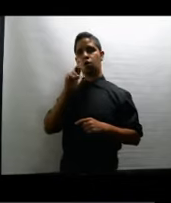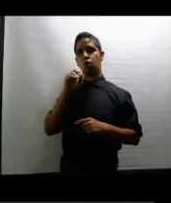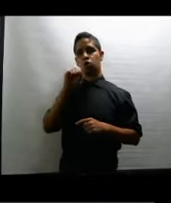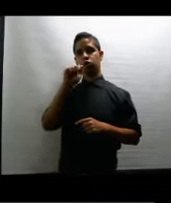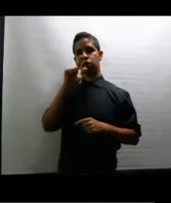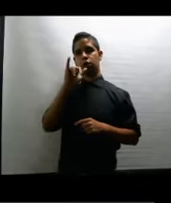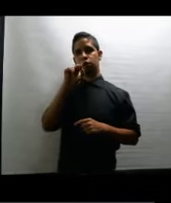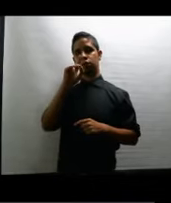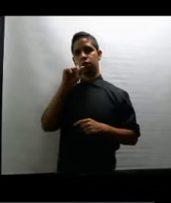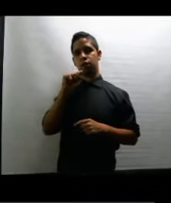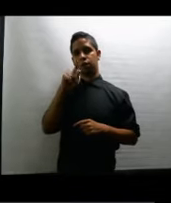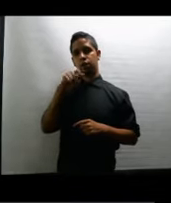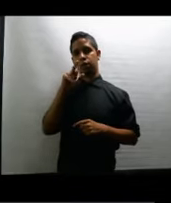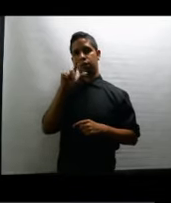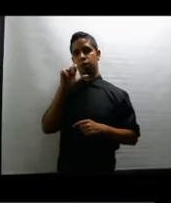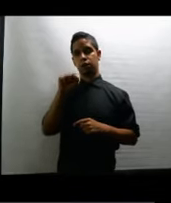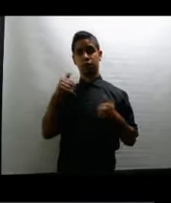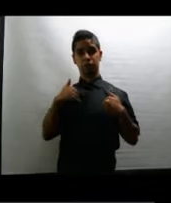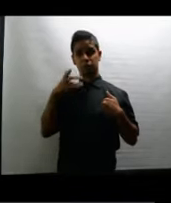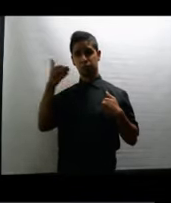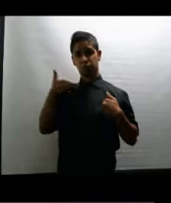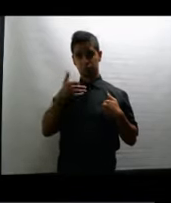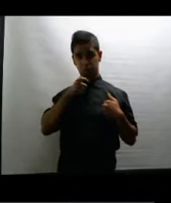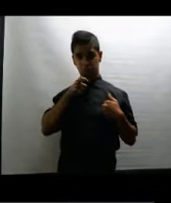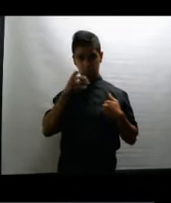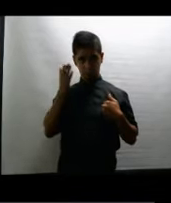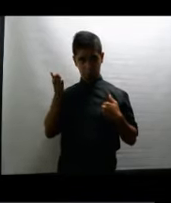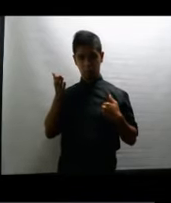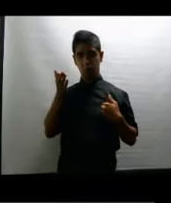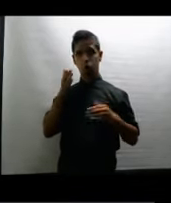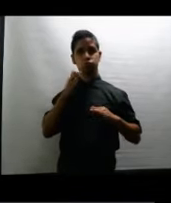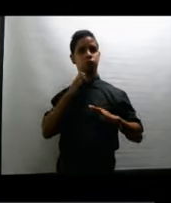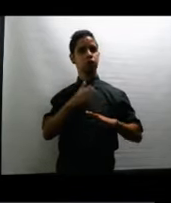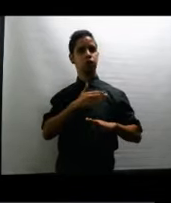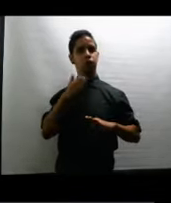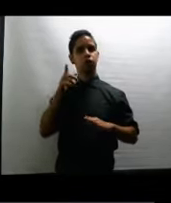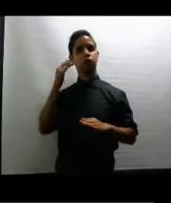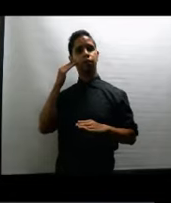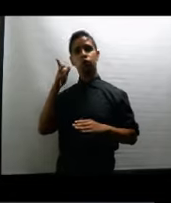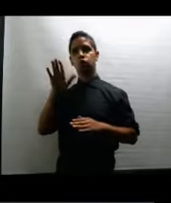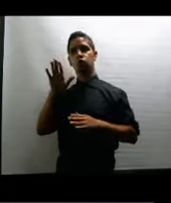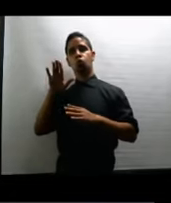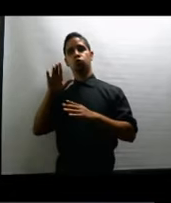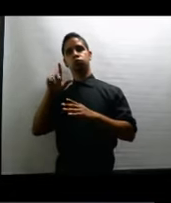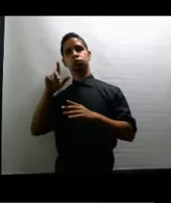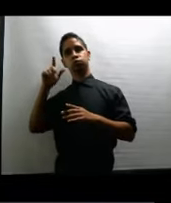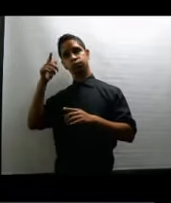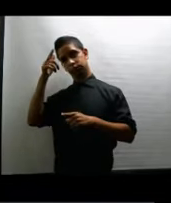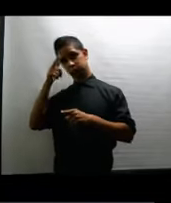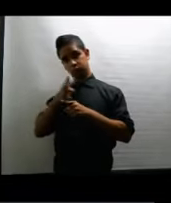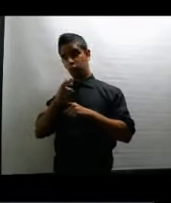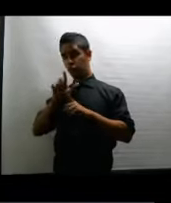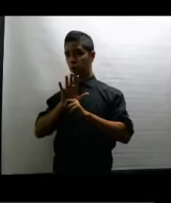en Puerto Rico a un cantautor que su hermano es un teatrero bien famoso, de apellido,